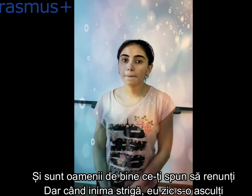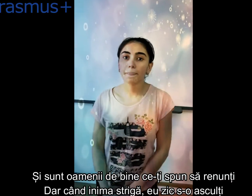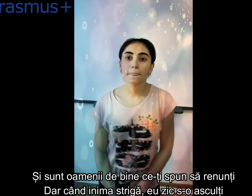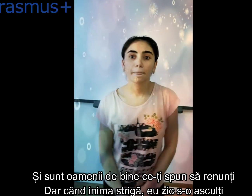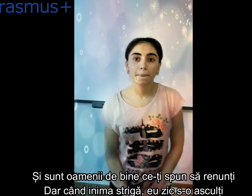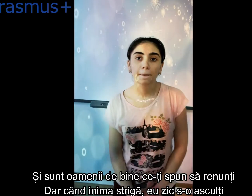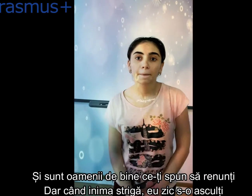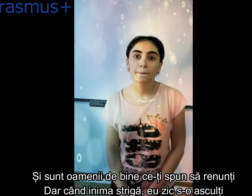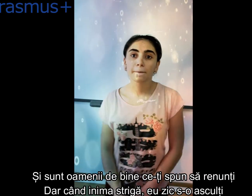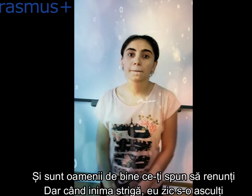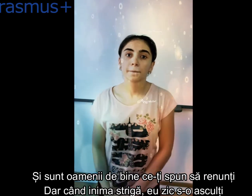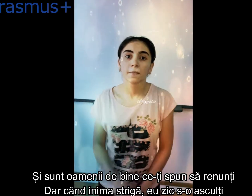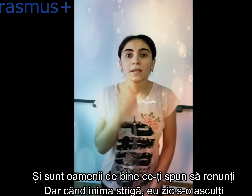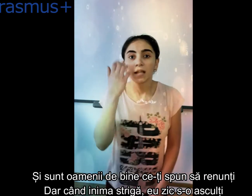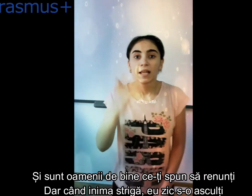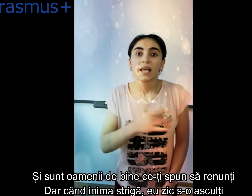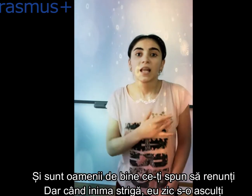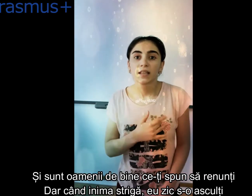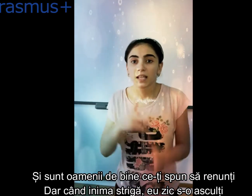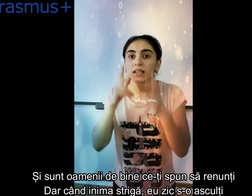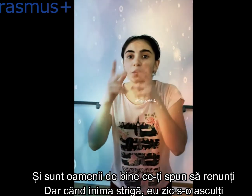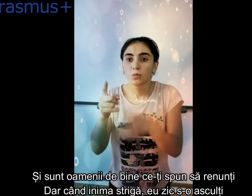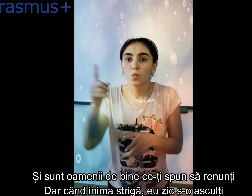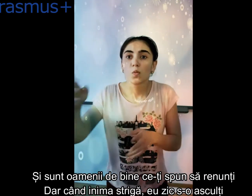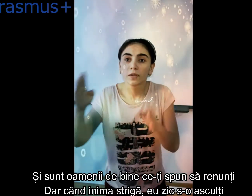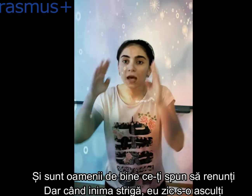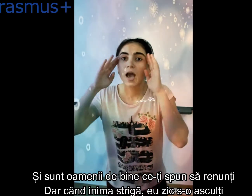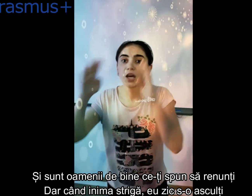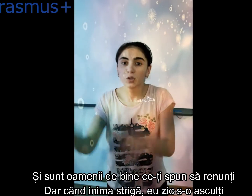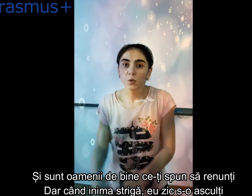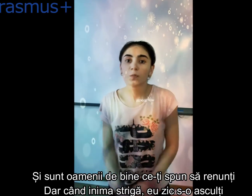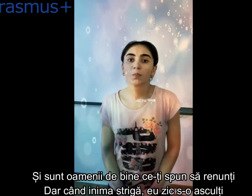renunți, dar când inima strigă eu zic să o ascult.